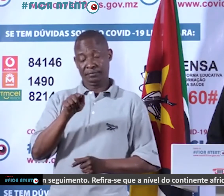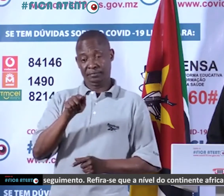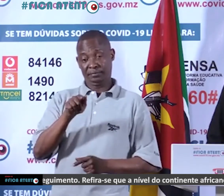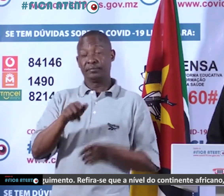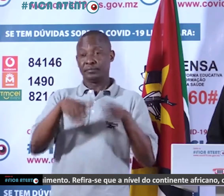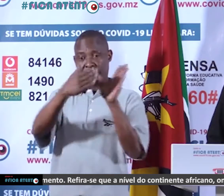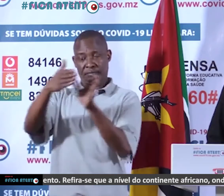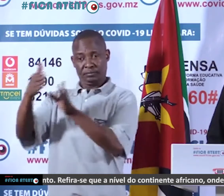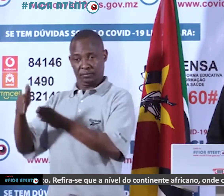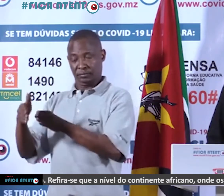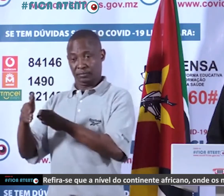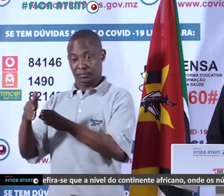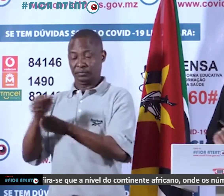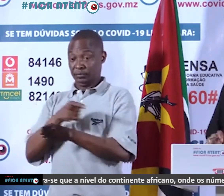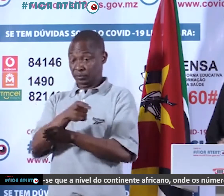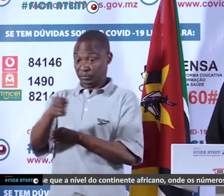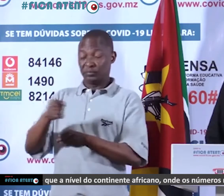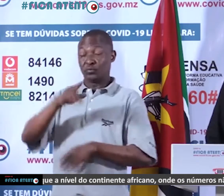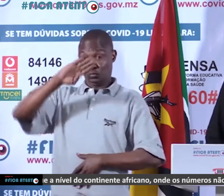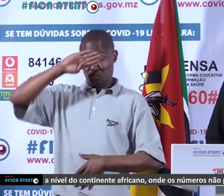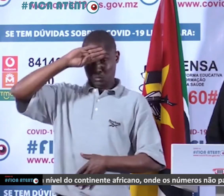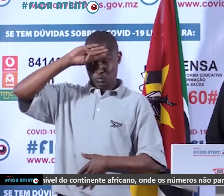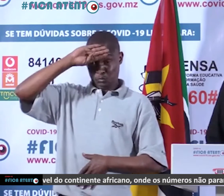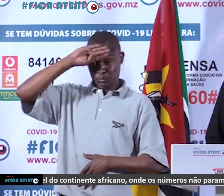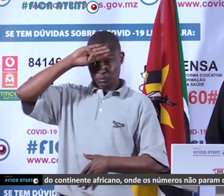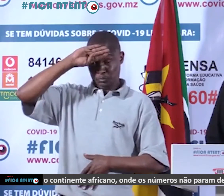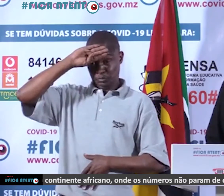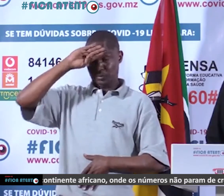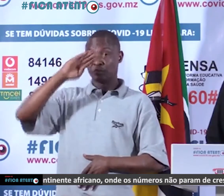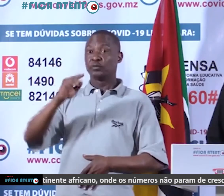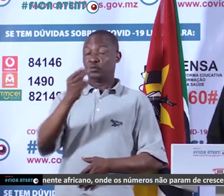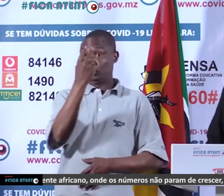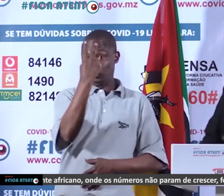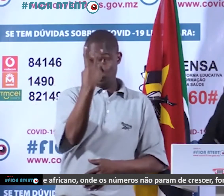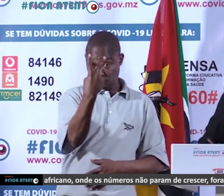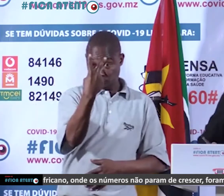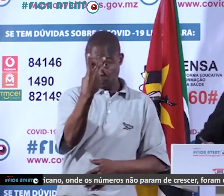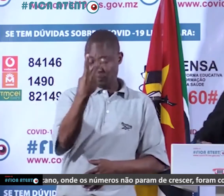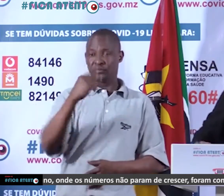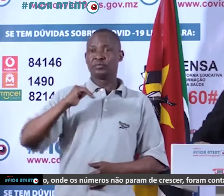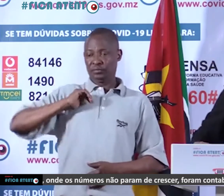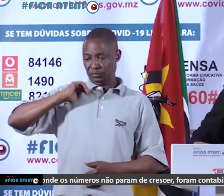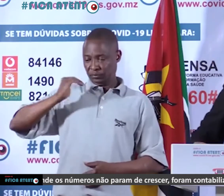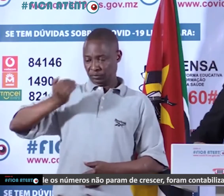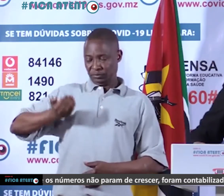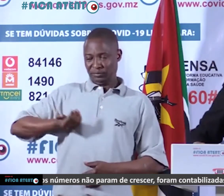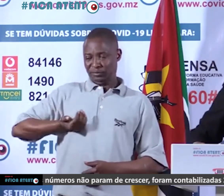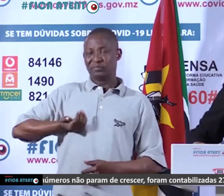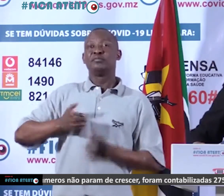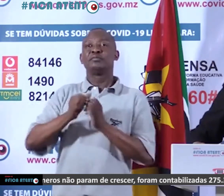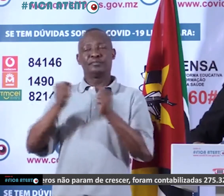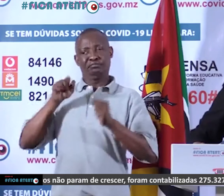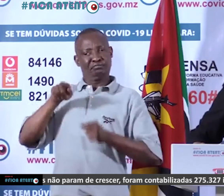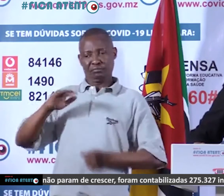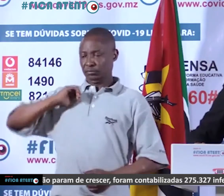das pessoas que estão doentes, 2 são mulheres gestantes,